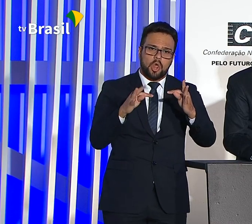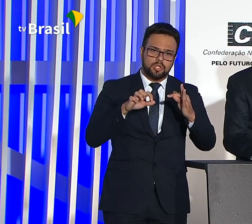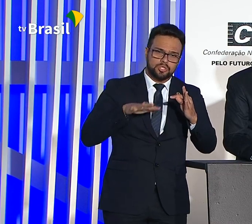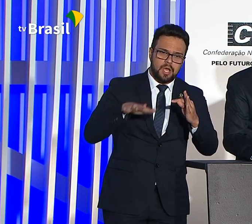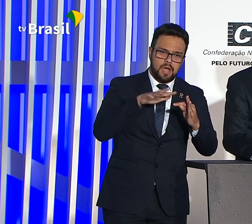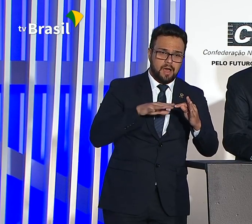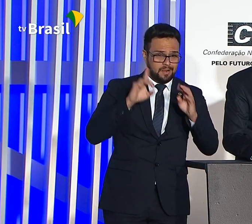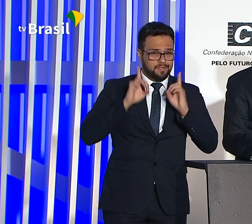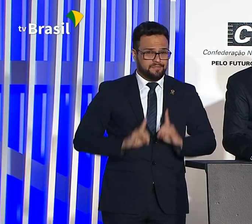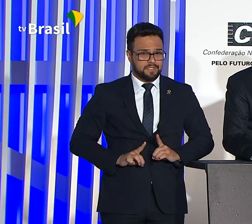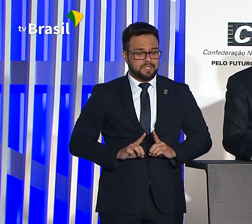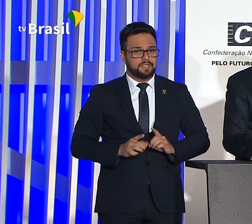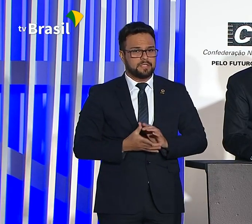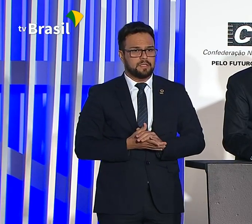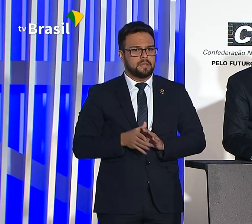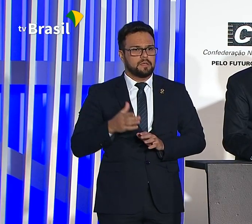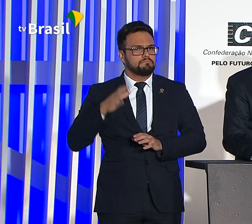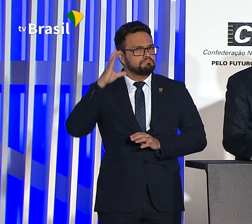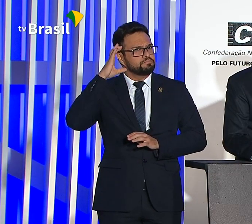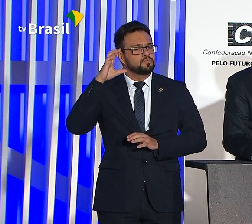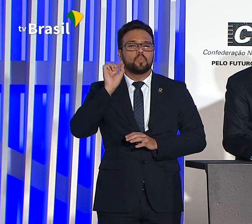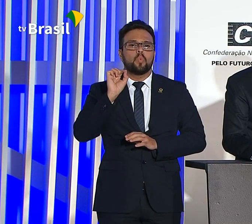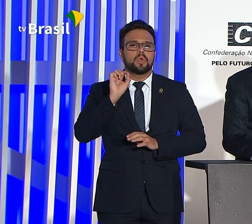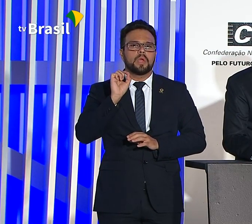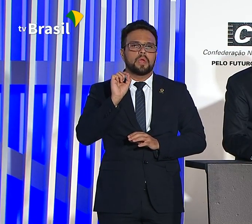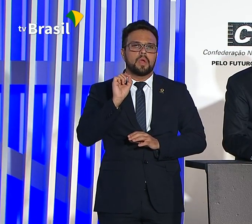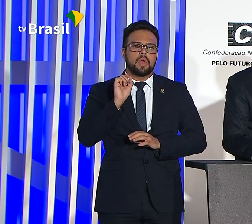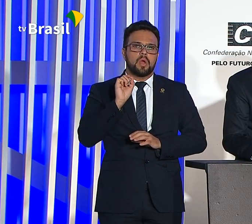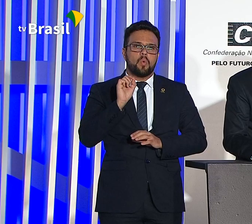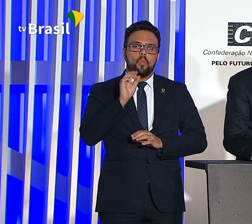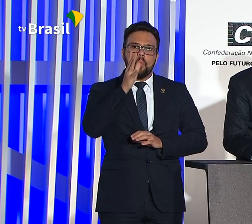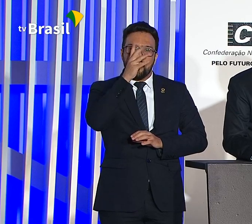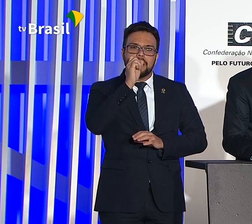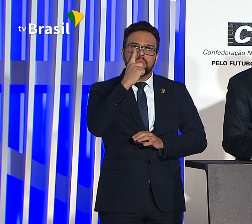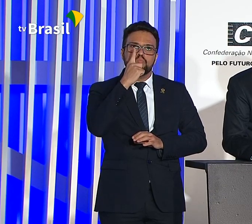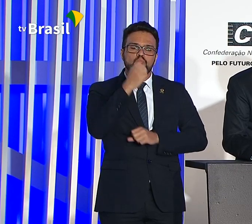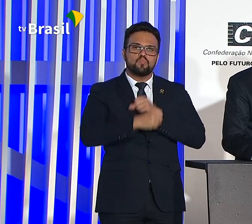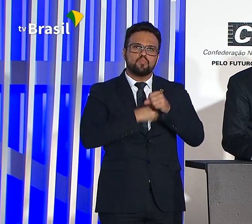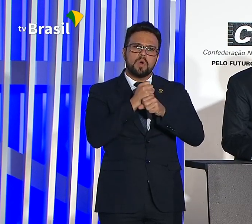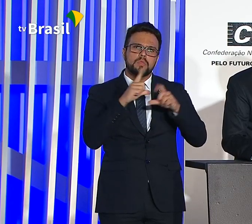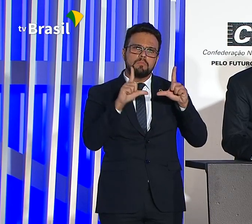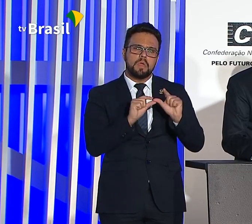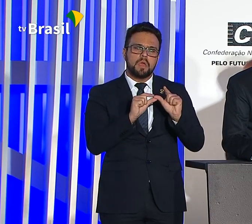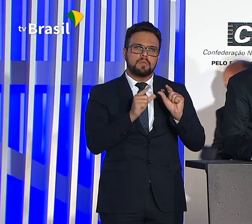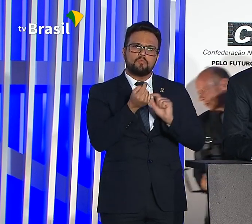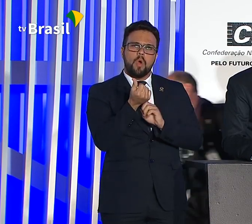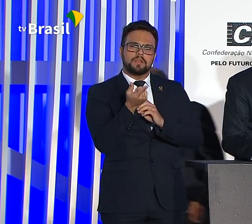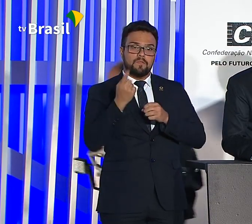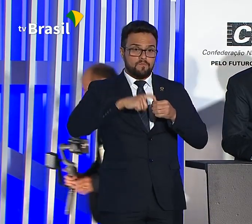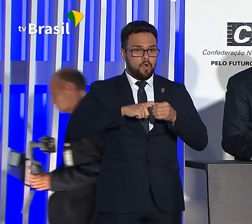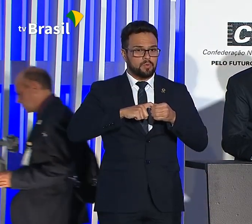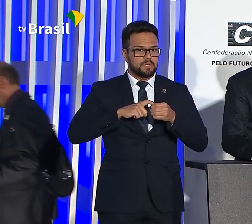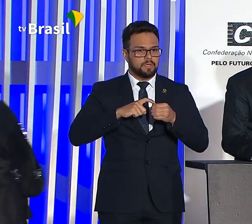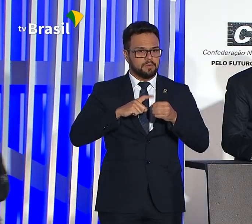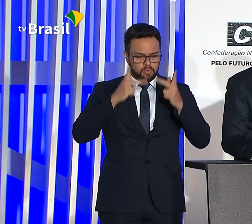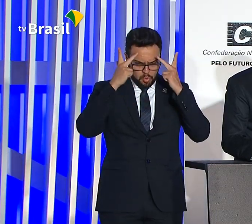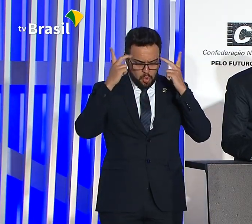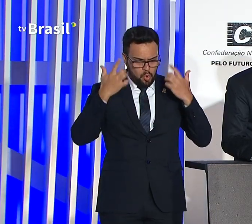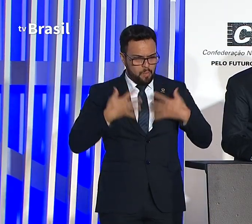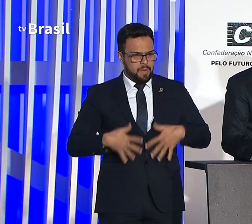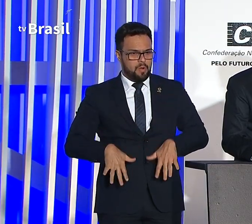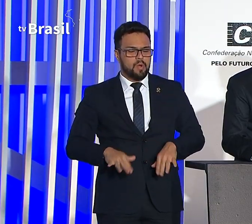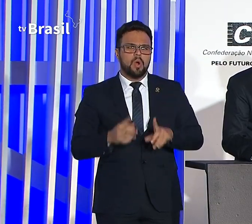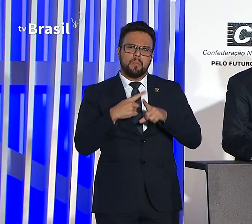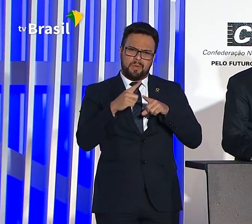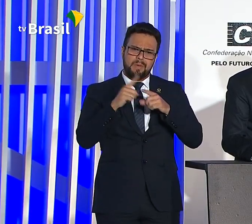pelo que tudo indica em menos de um ano essa pessoa quase que volta à normalidade problemas algum ele tinha falou pra